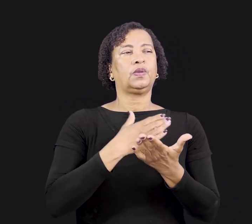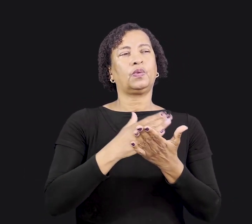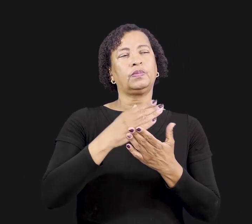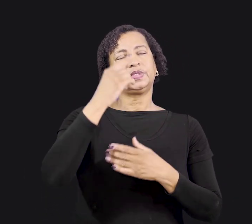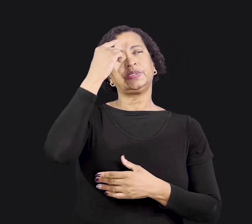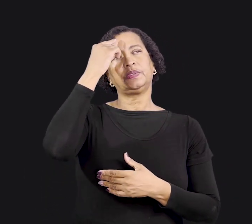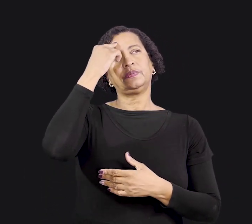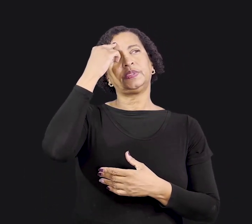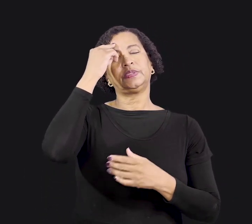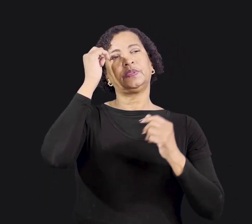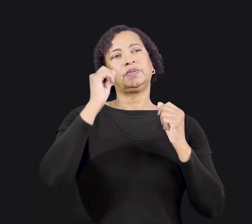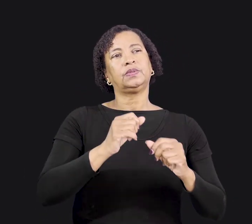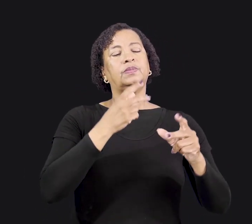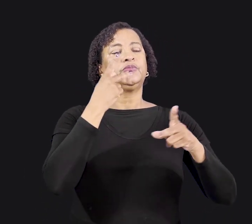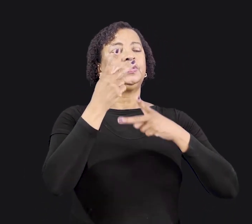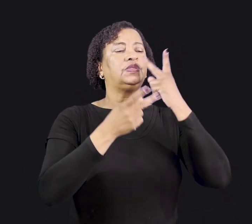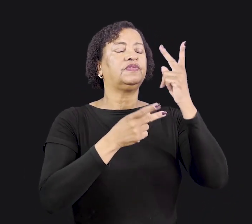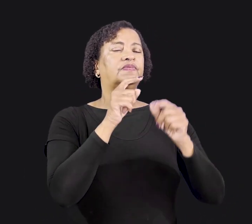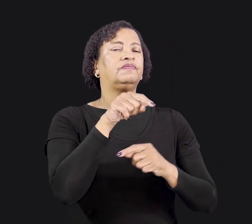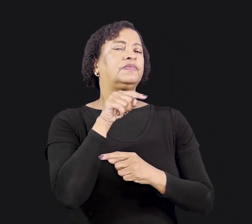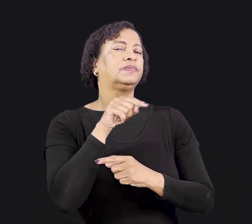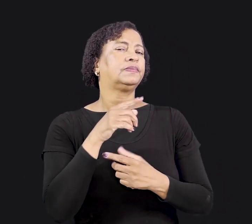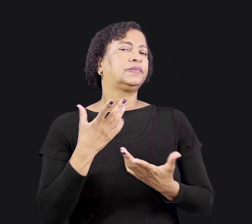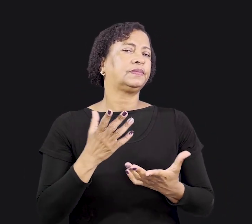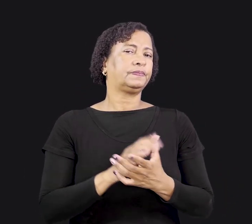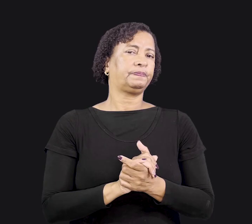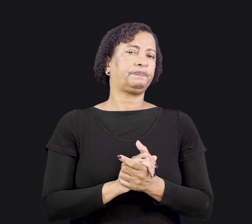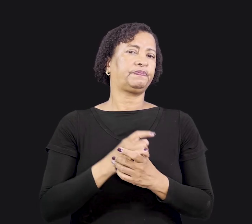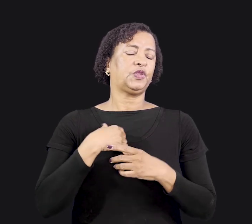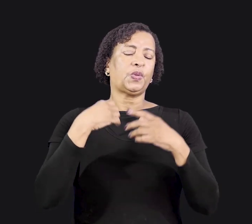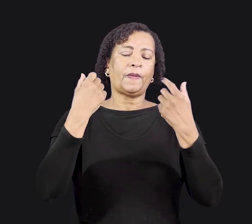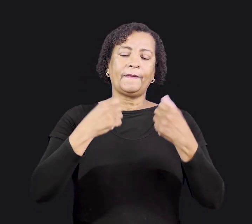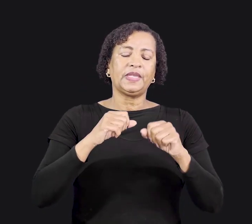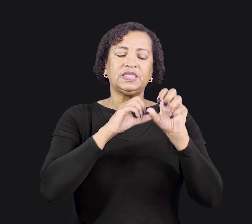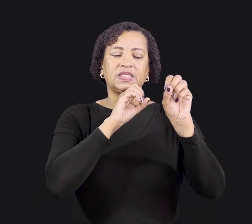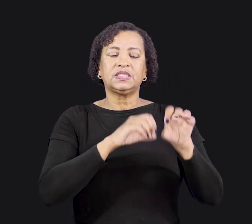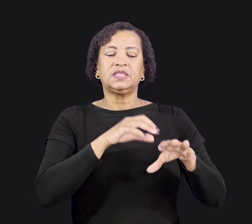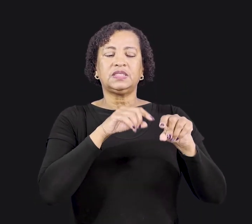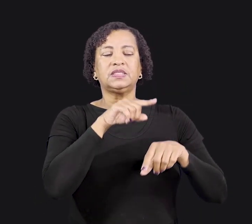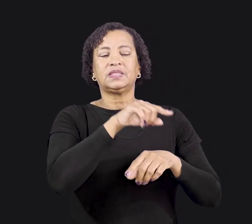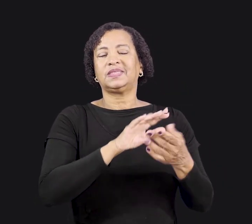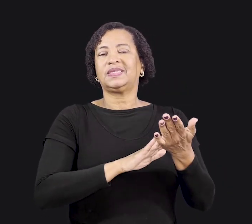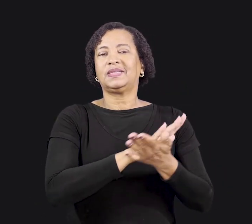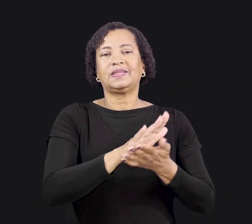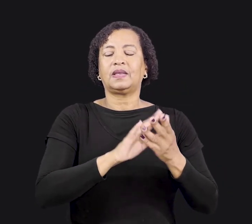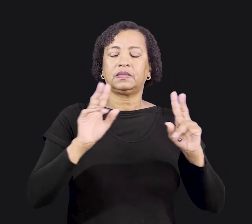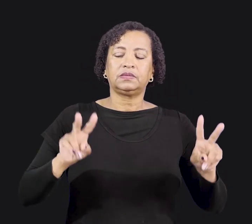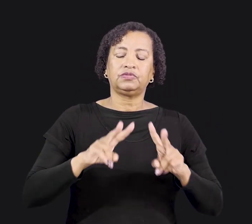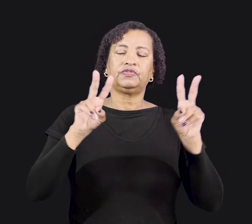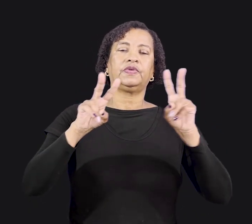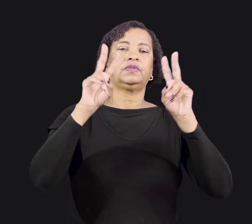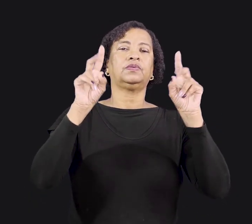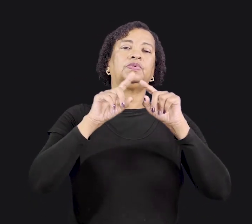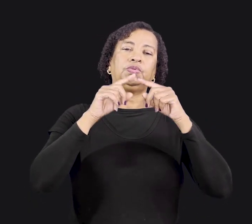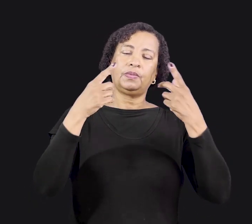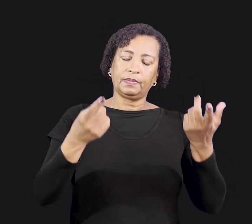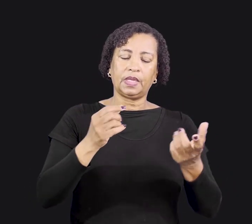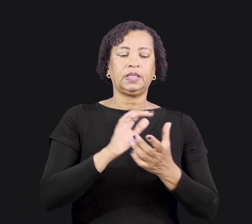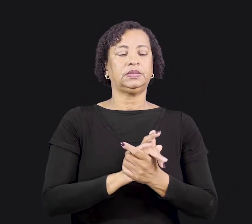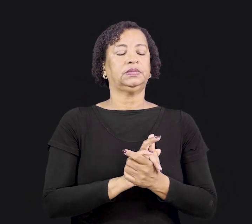a pensar no que poderia falar para ela. Eu não precisei ensinar-lhe nada sobre valores, mas passei